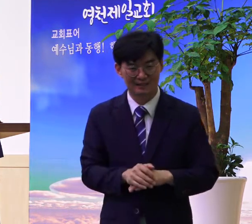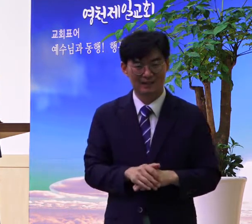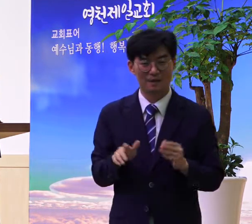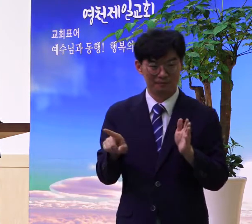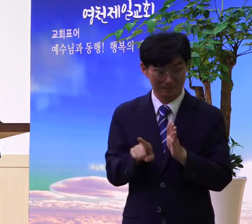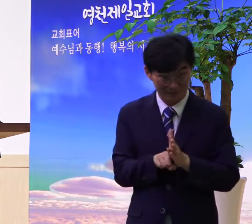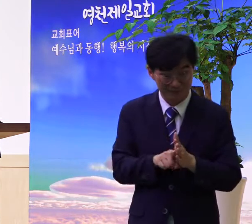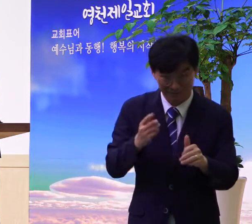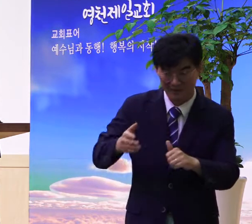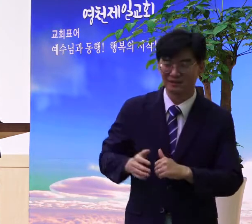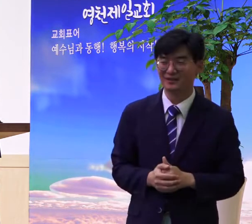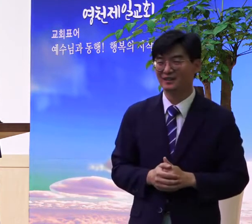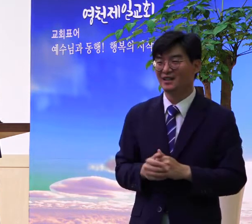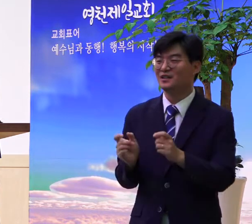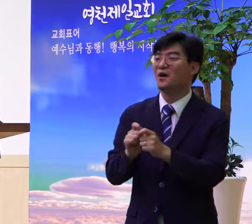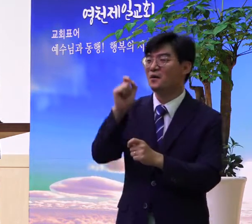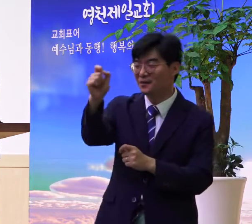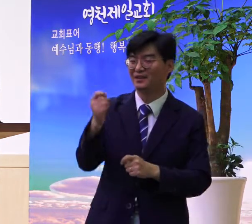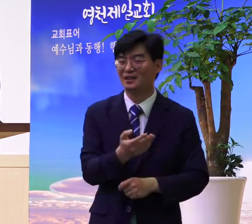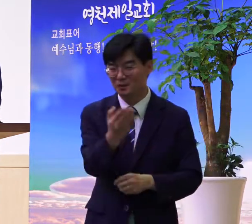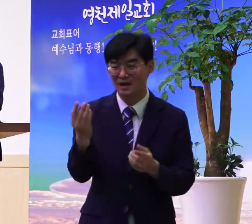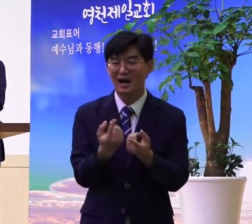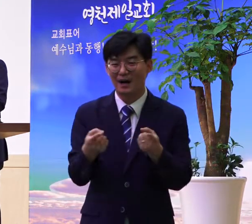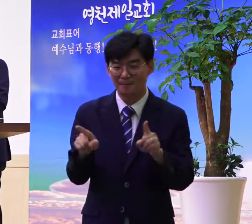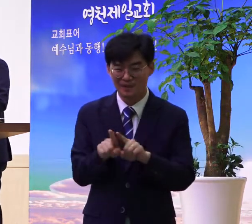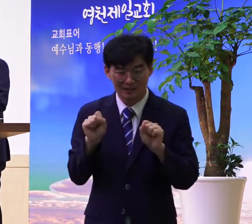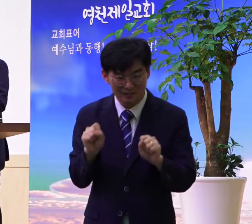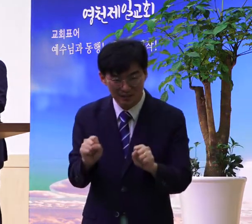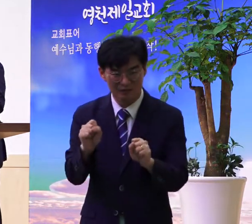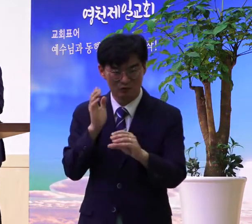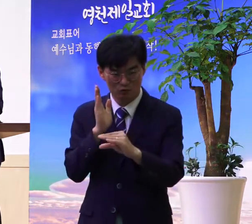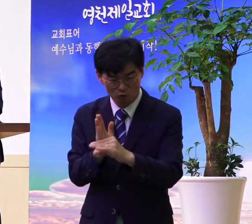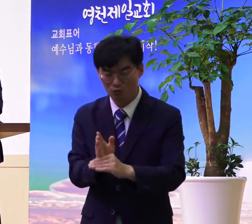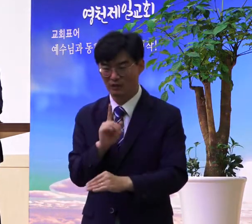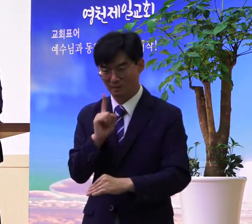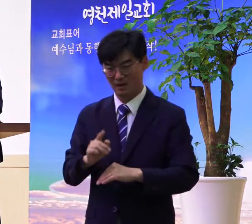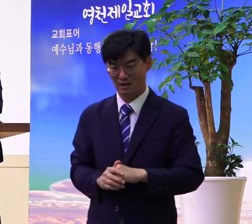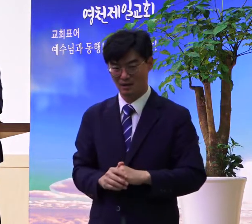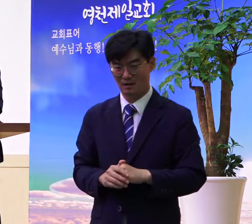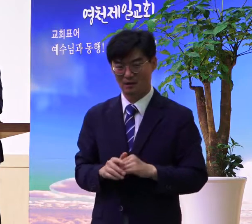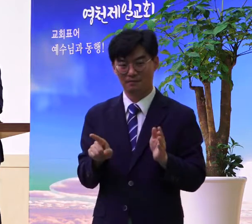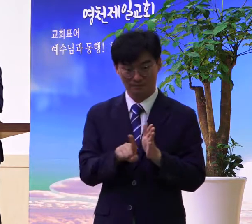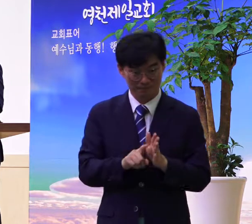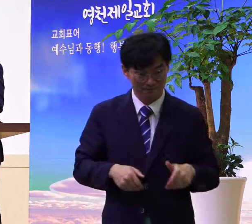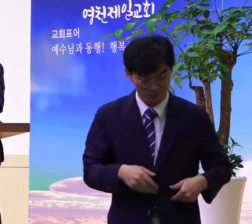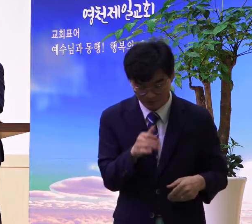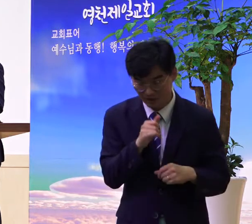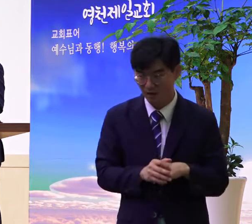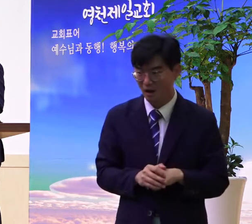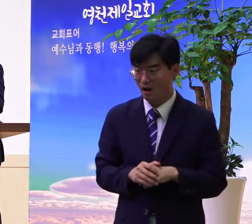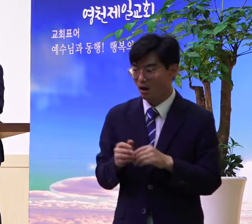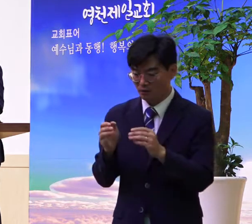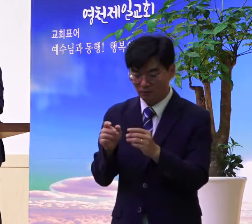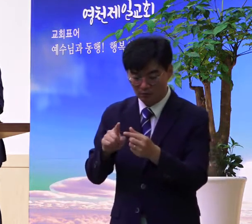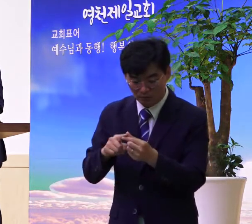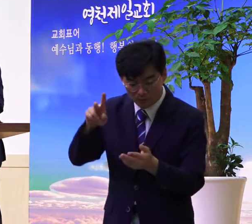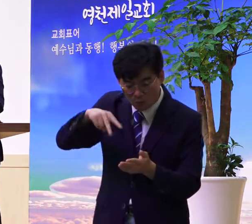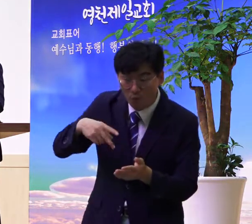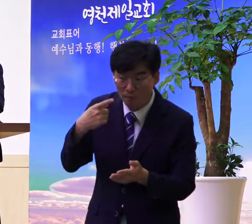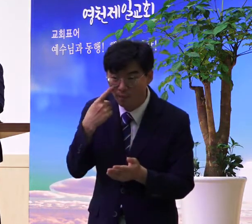하겠다고 약속하셨습니다. 마태복음 28장 20절에 보면 볼지어다 내가